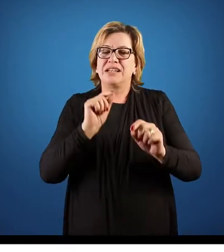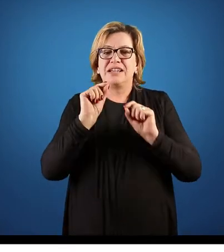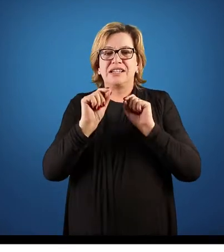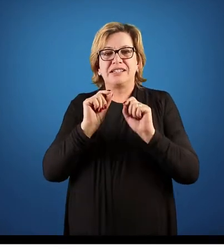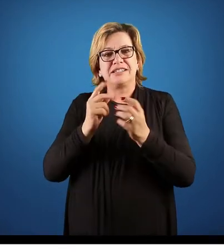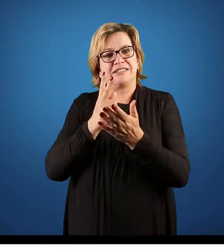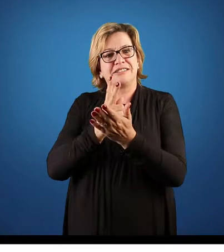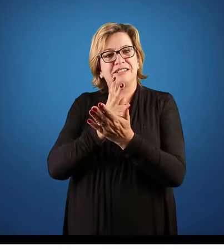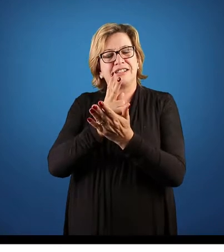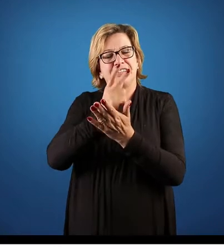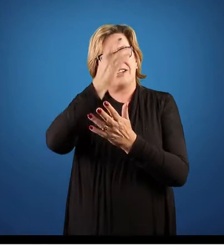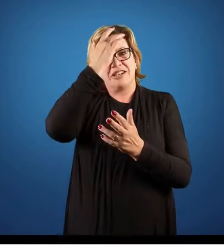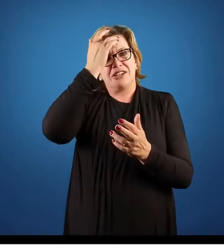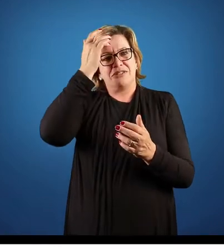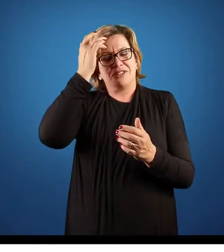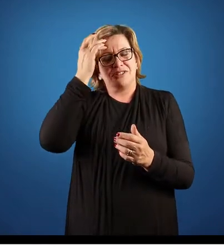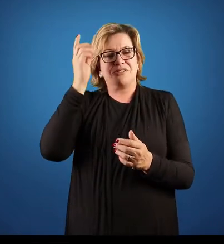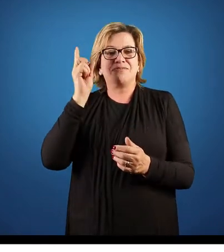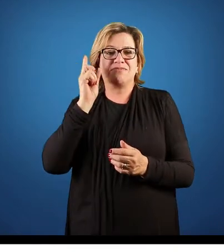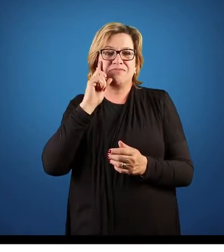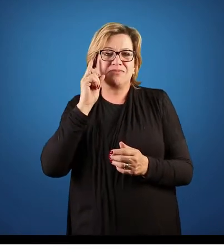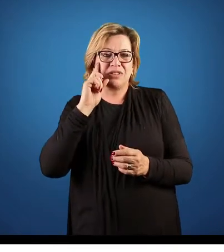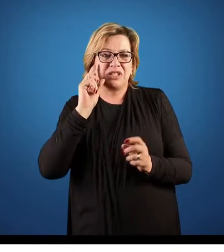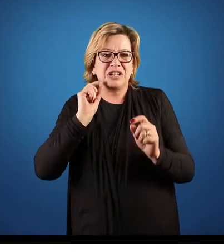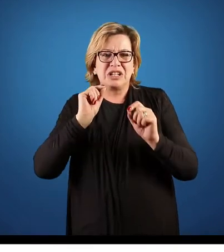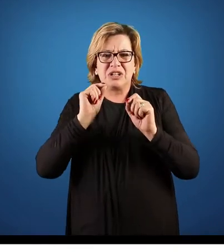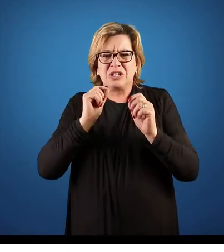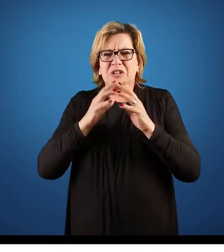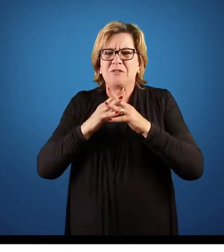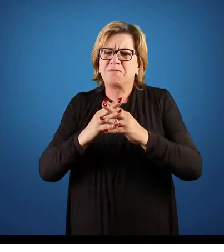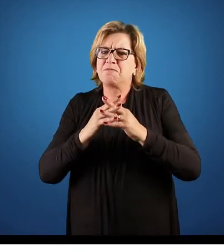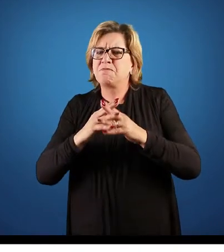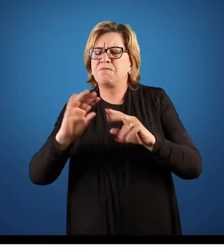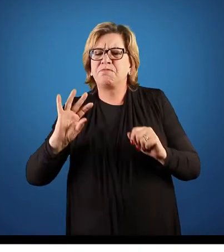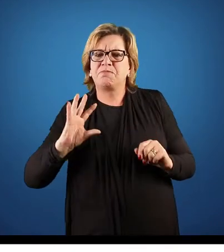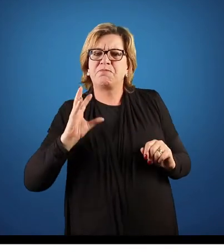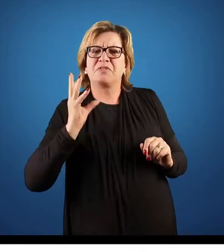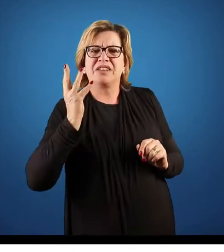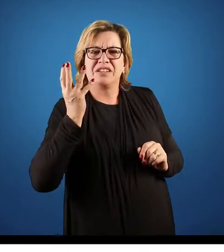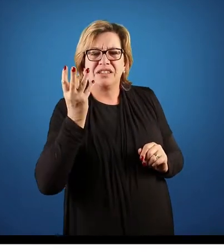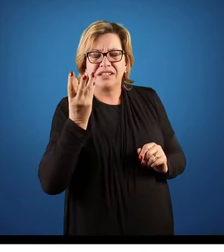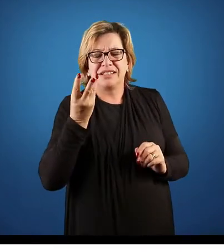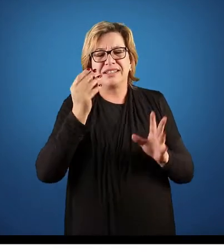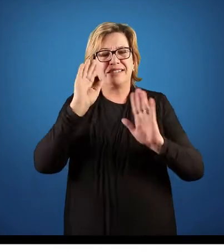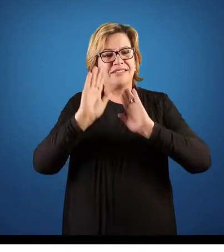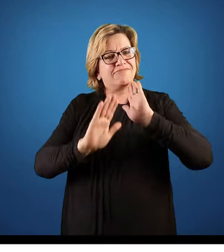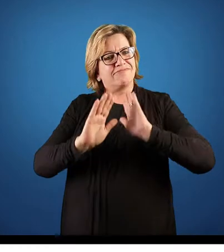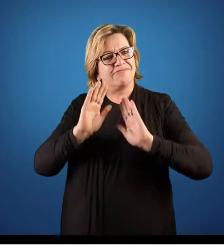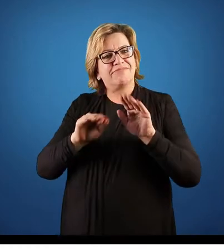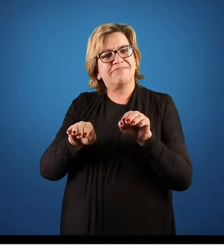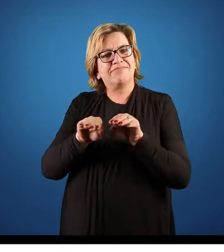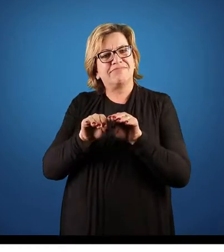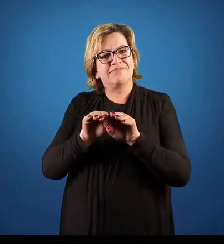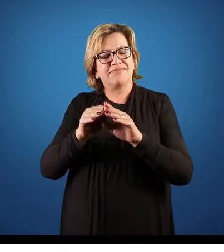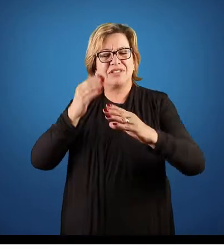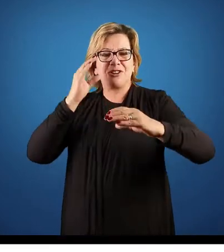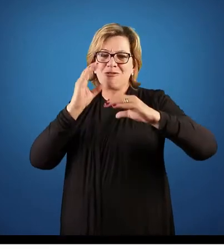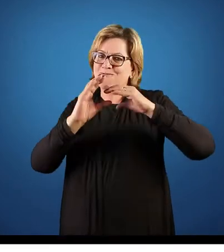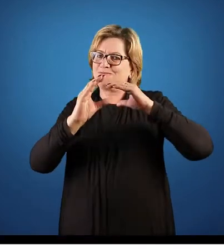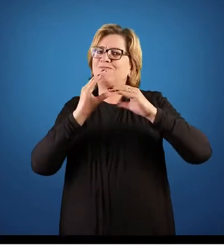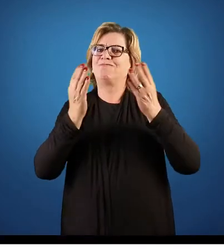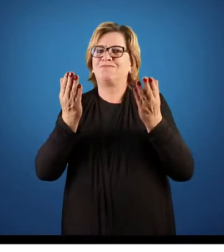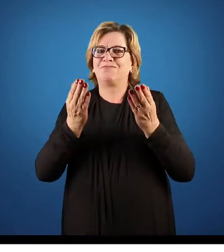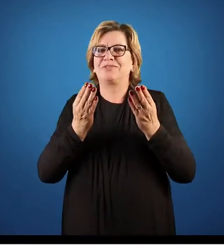é as pessoas que trabalham no seu dia-a-dia quais são os conflitos que ocorre também com essas pessoas né e o sistema de comunicação